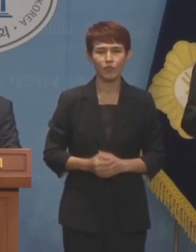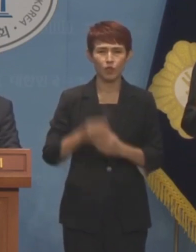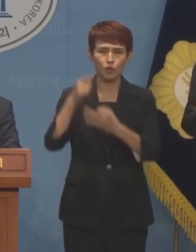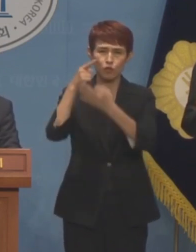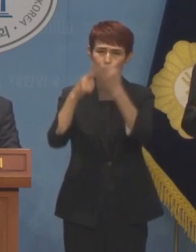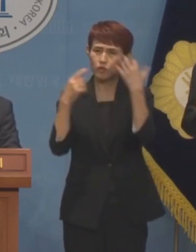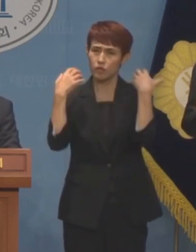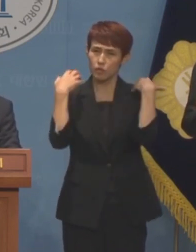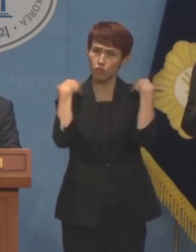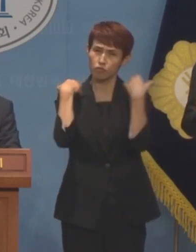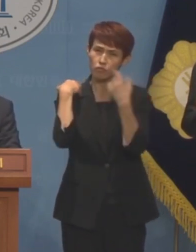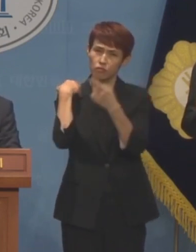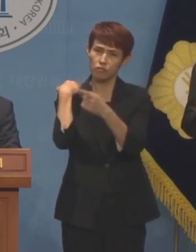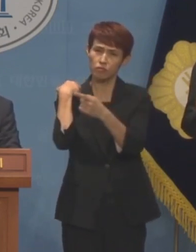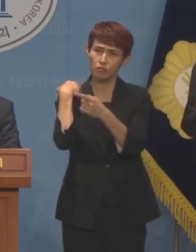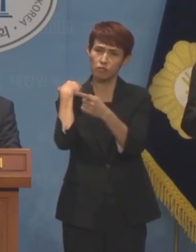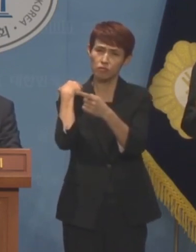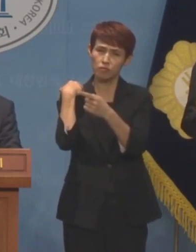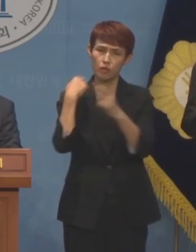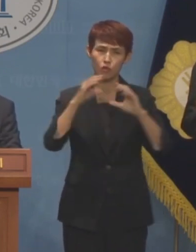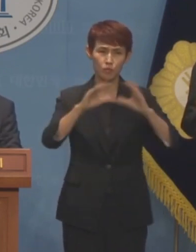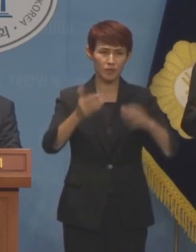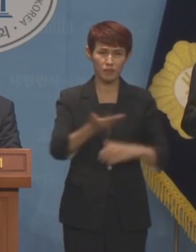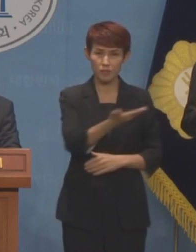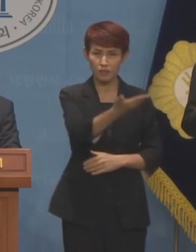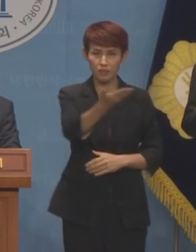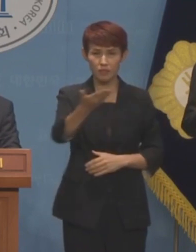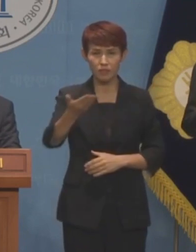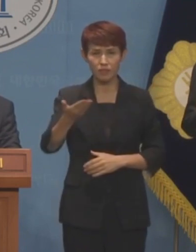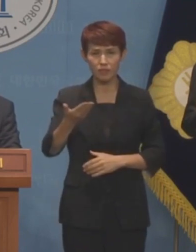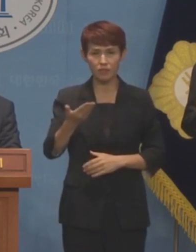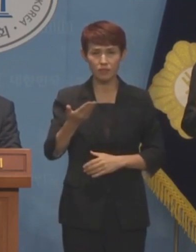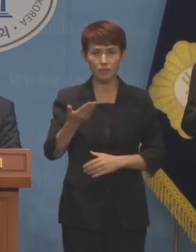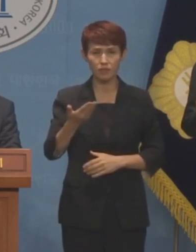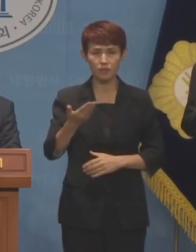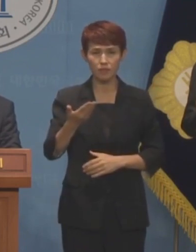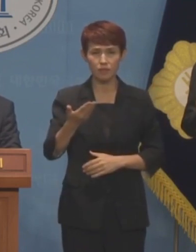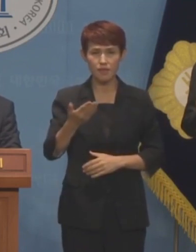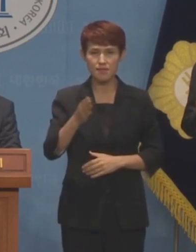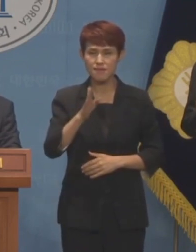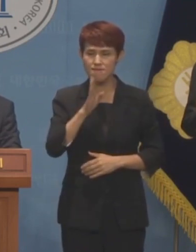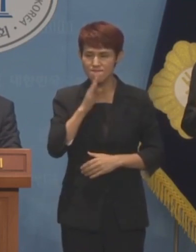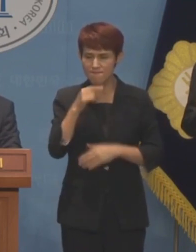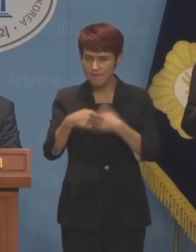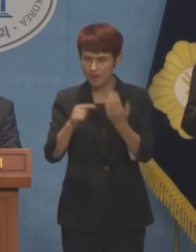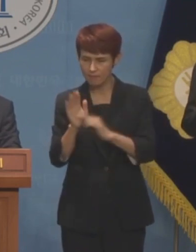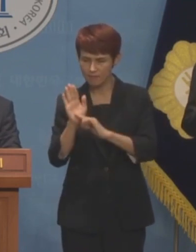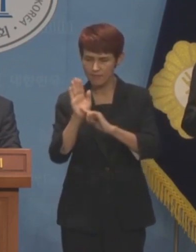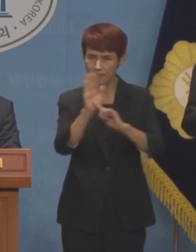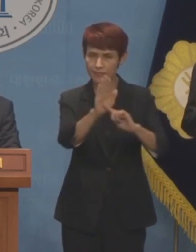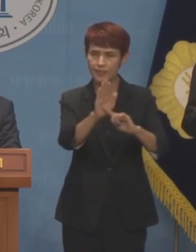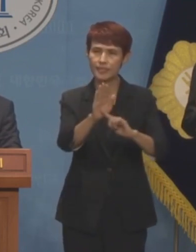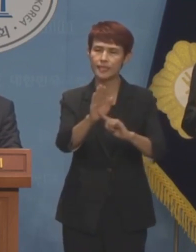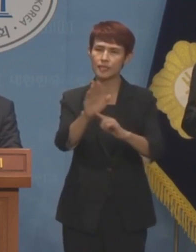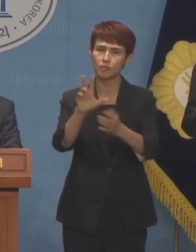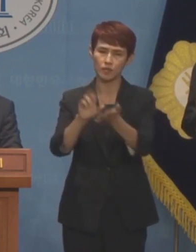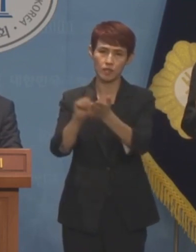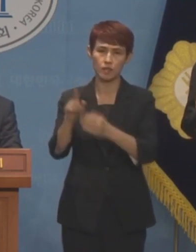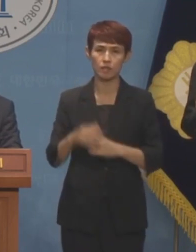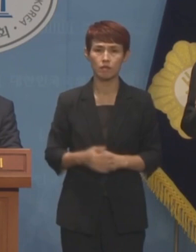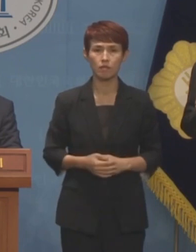윤석열 정부는 이제 국민들께 숭일 본색을 아예 숨기지 않습니다.